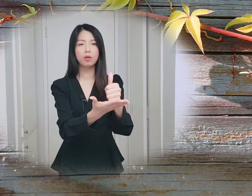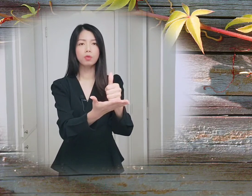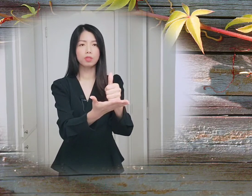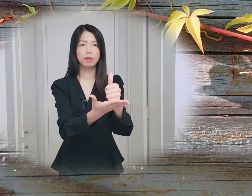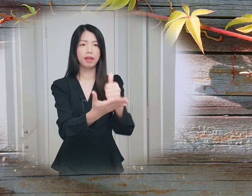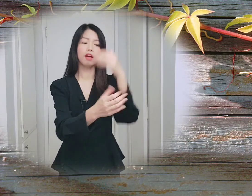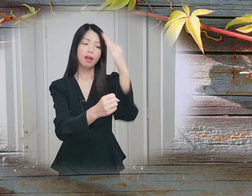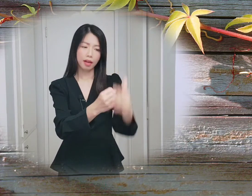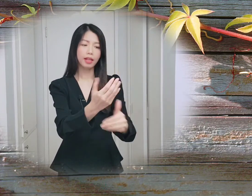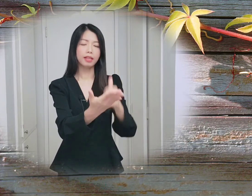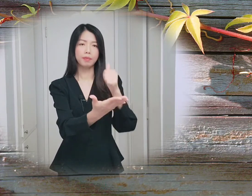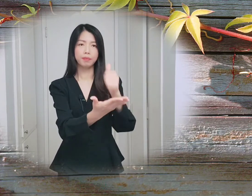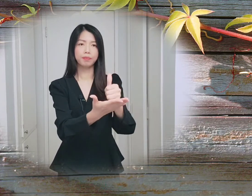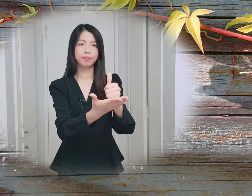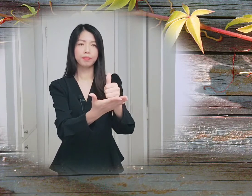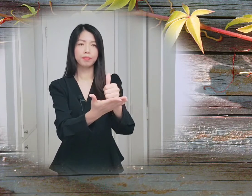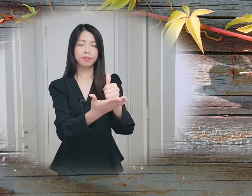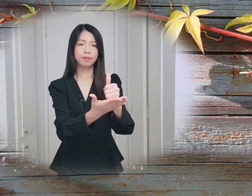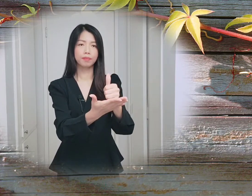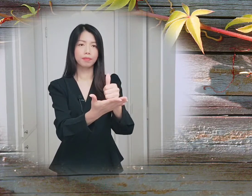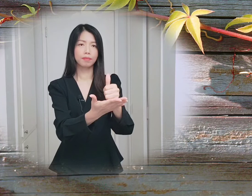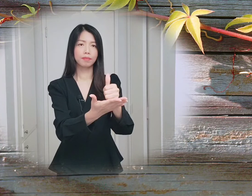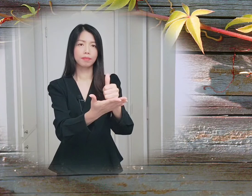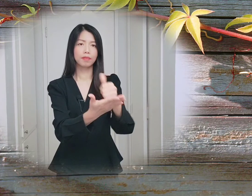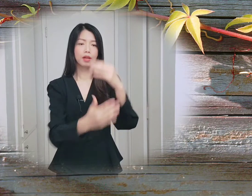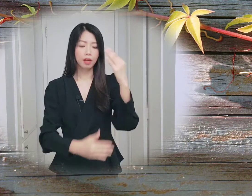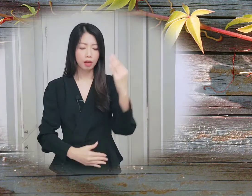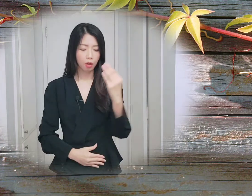위에 올려놓으시면 돼요. 하나님.